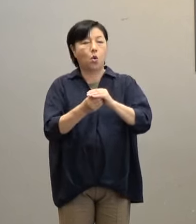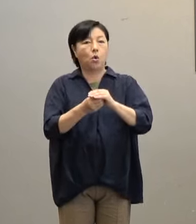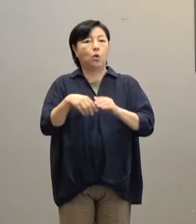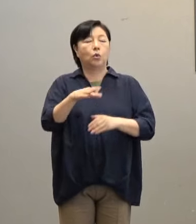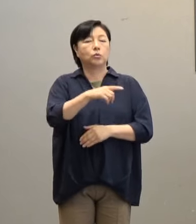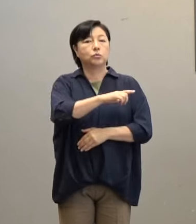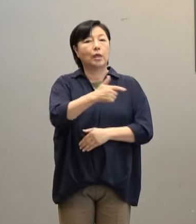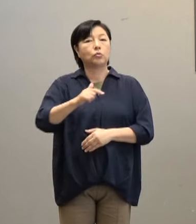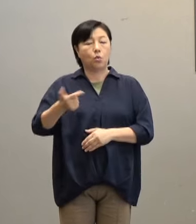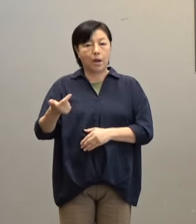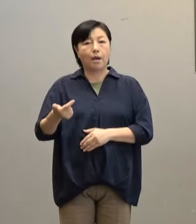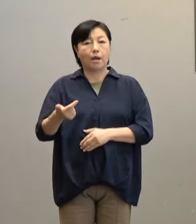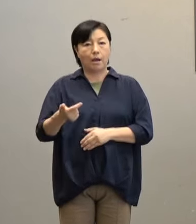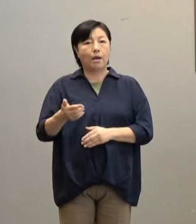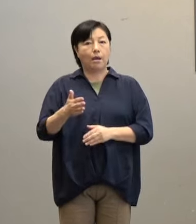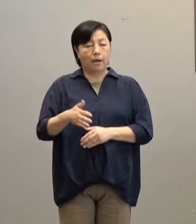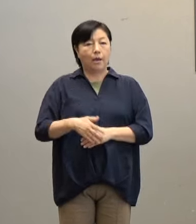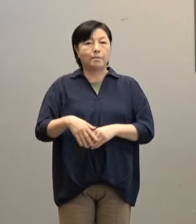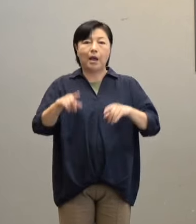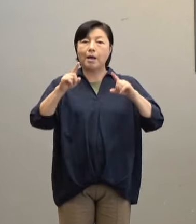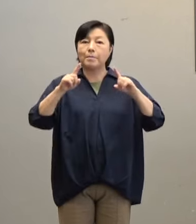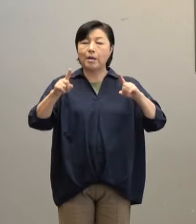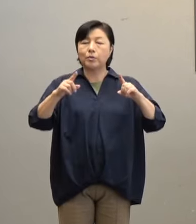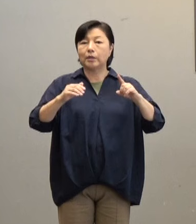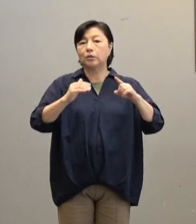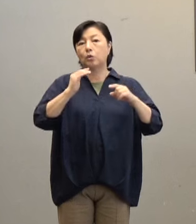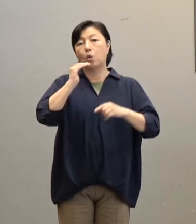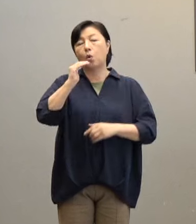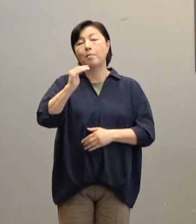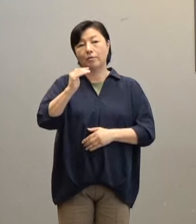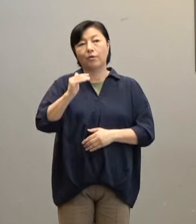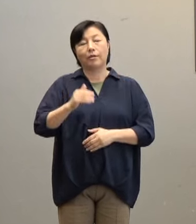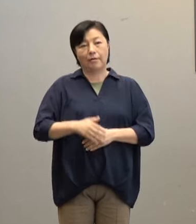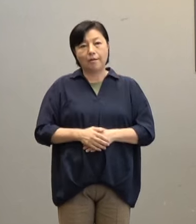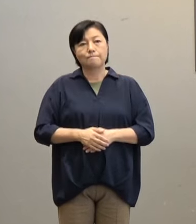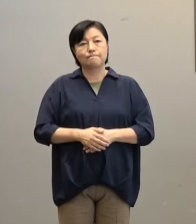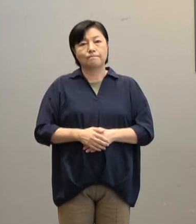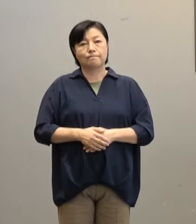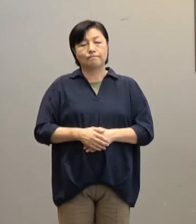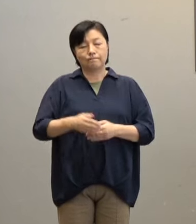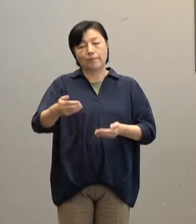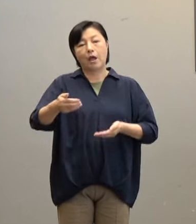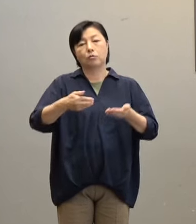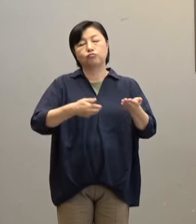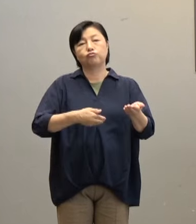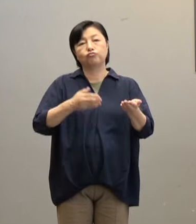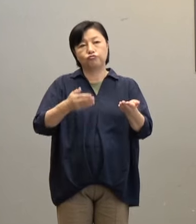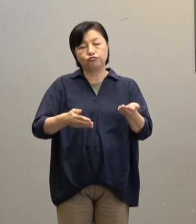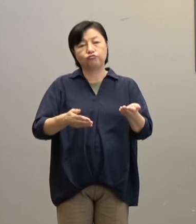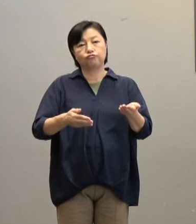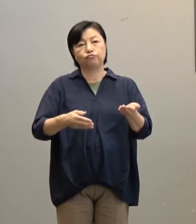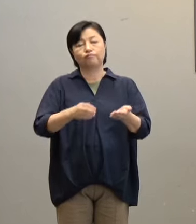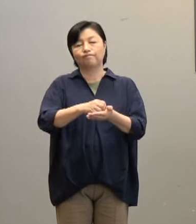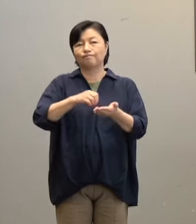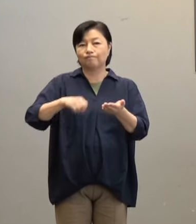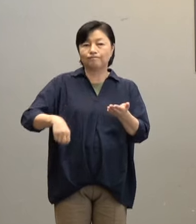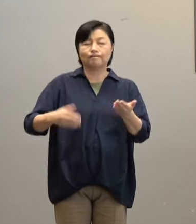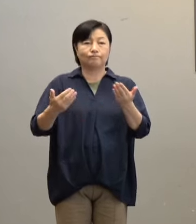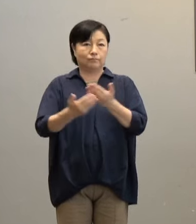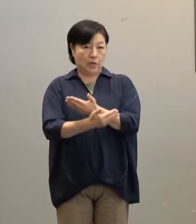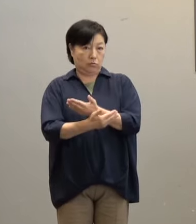入、パブリックコメントを経て何もなければ輸入解禁になるといった報道、発表だったと認識しております